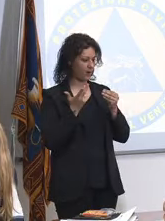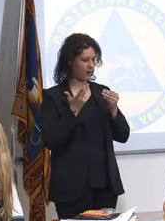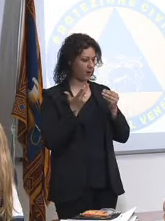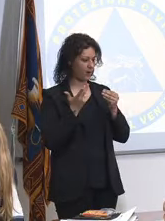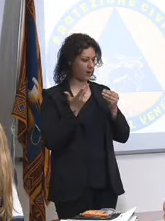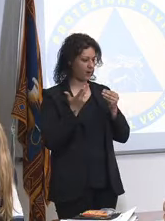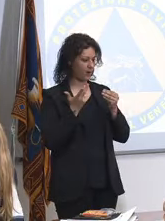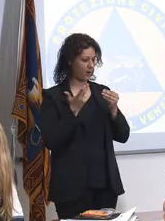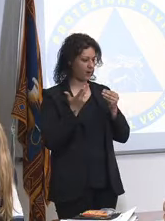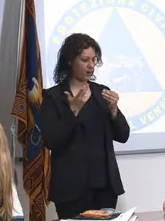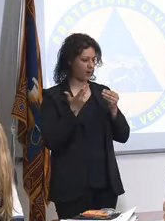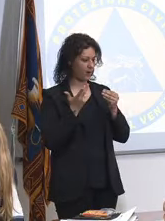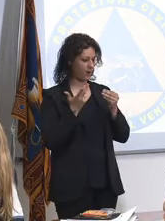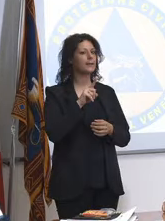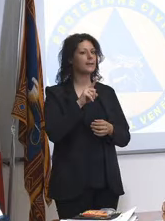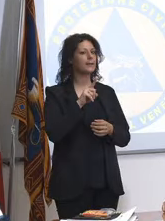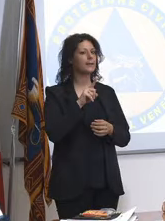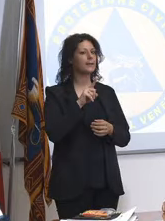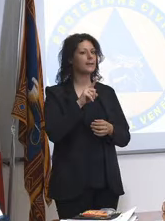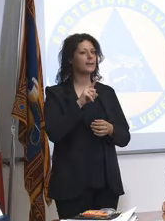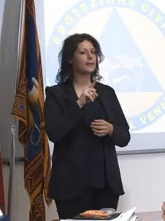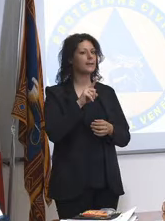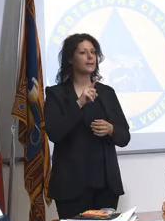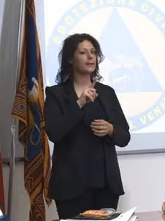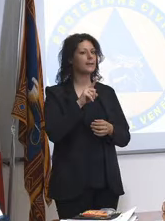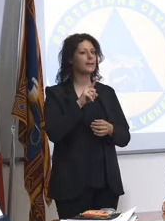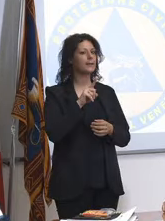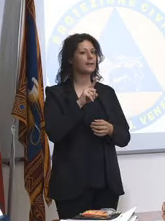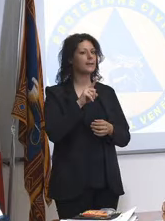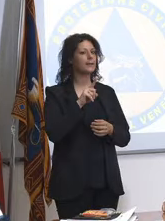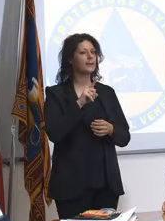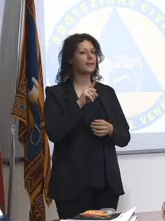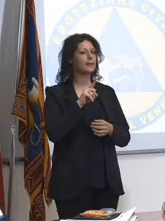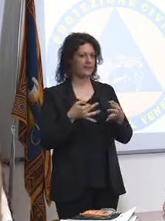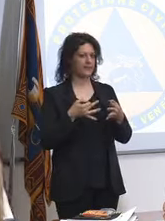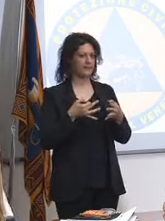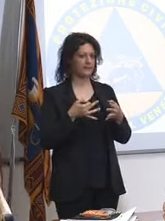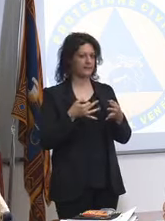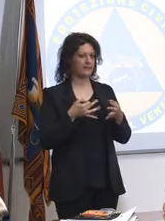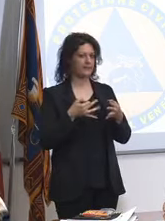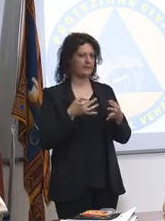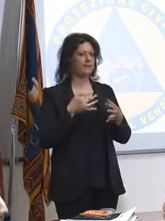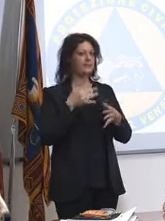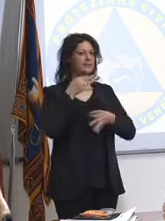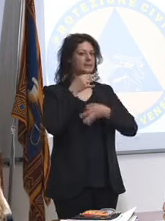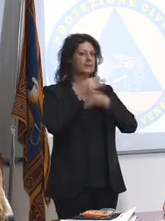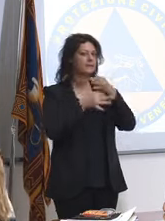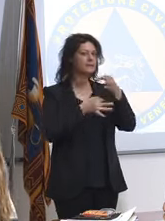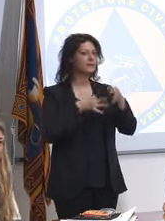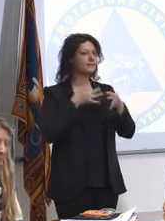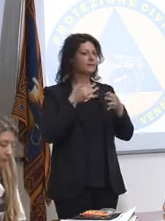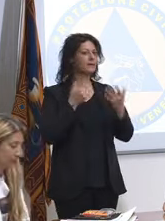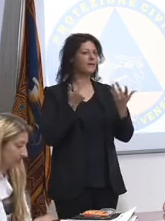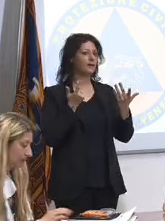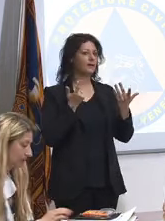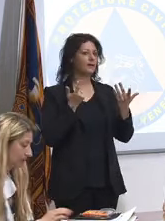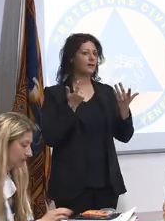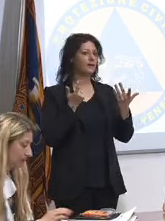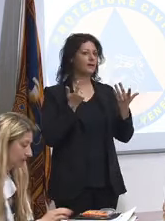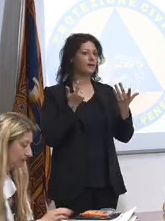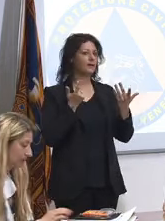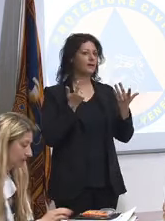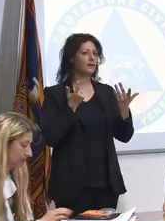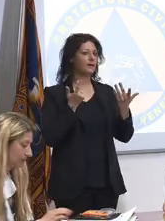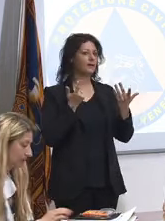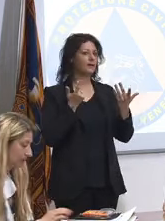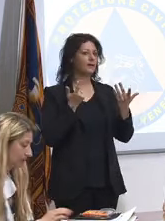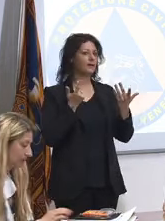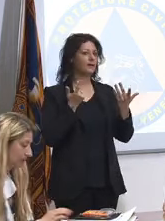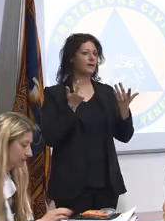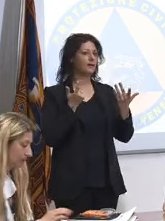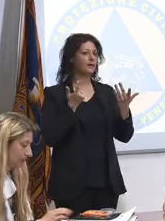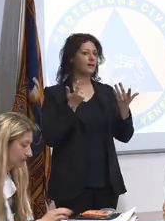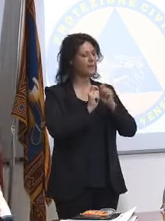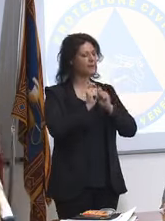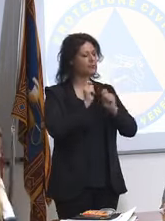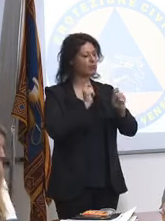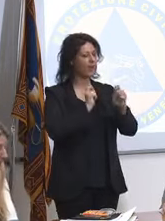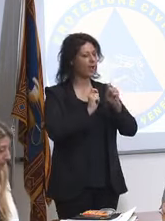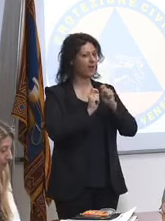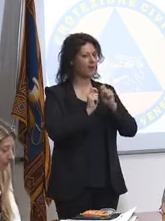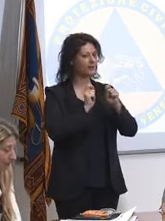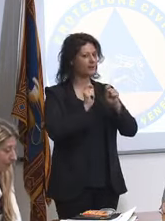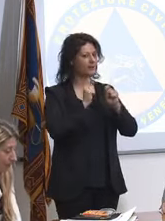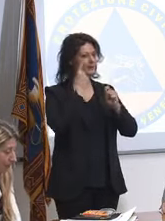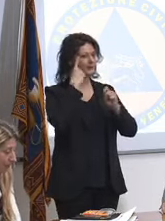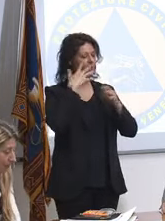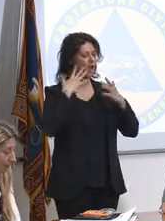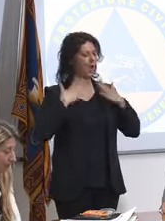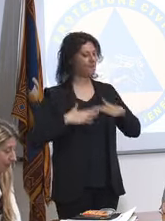della sicurezza dei dispositivi che devono tenere obbligatoriamente i commercianti, i negozianti che hanno i negozi